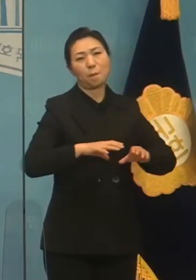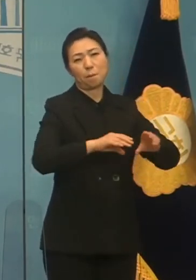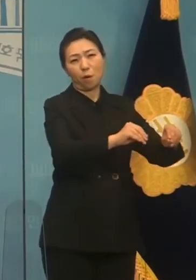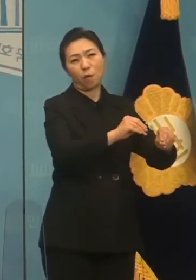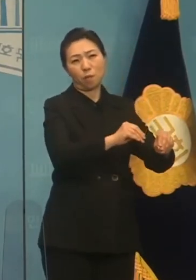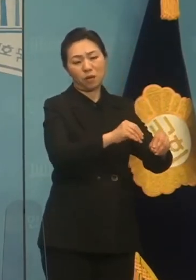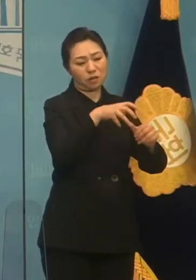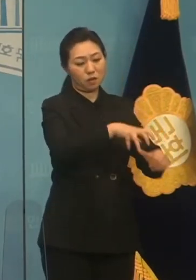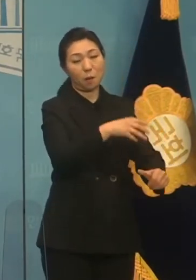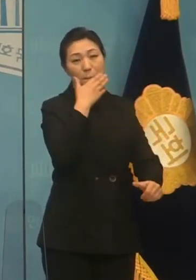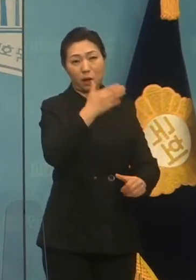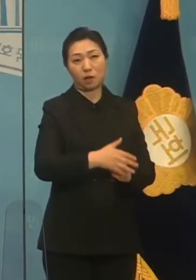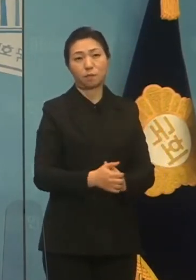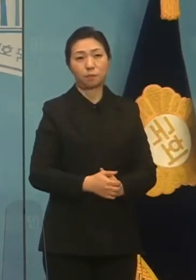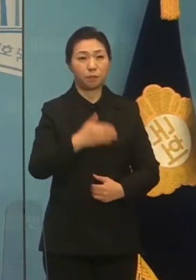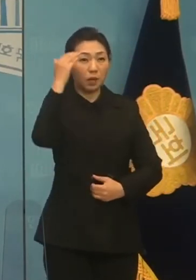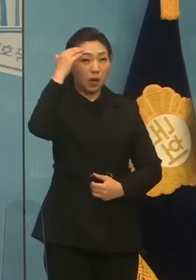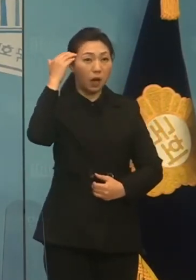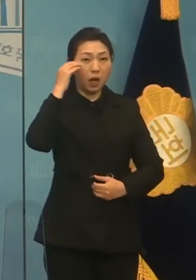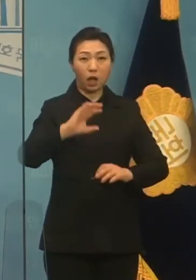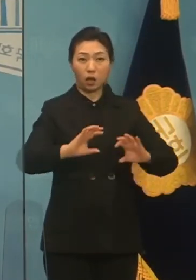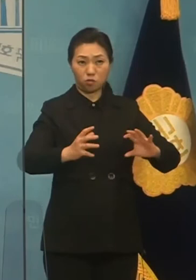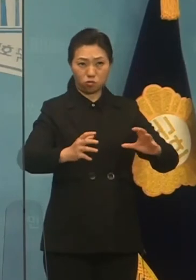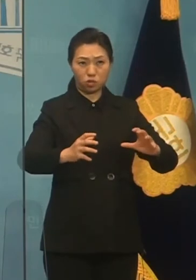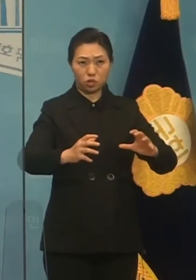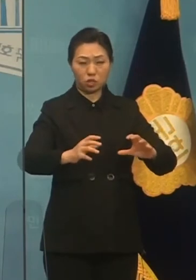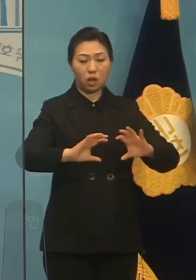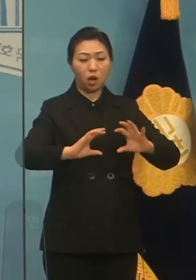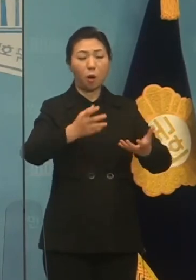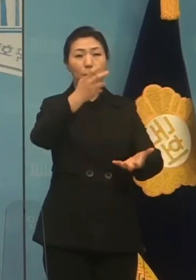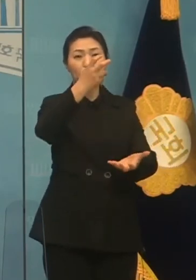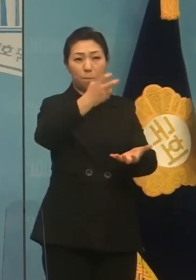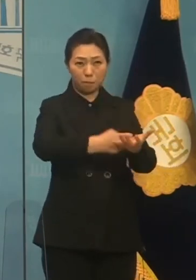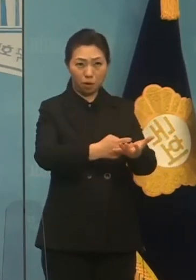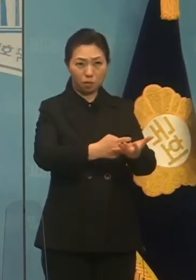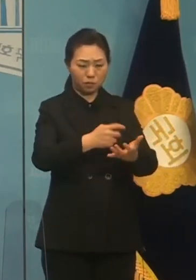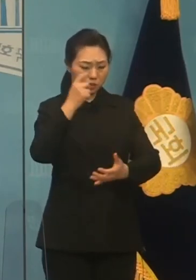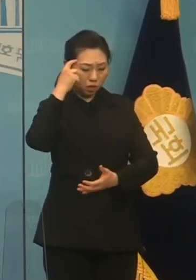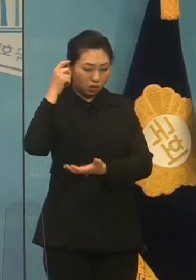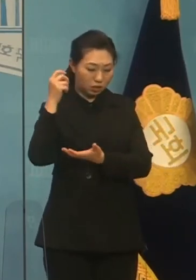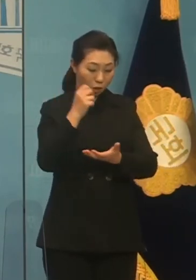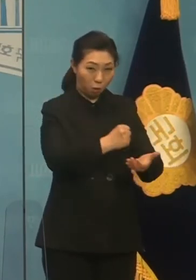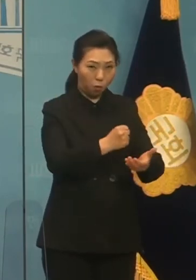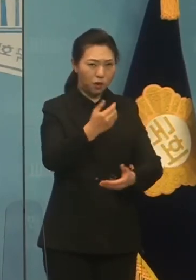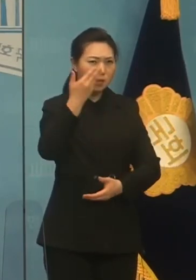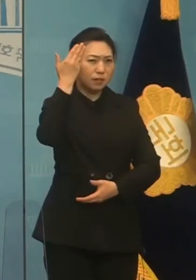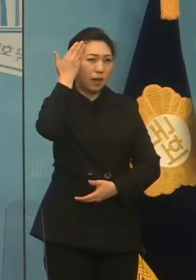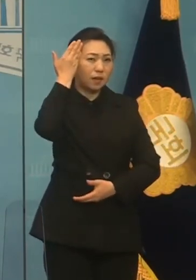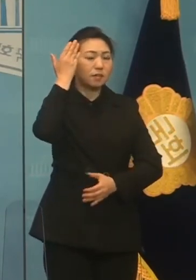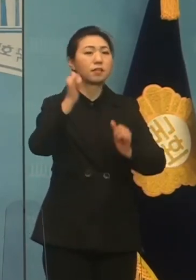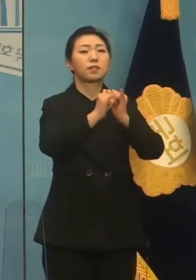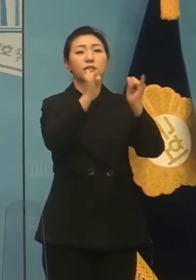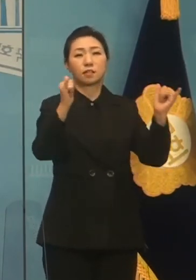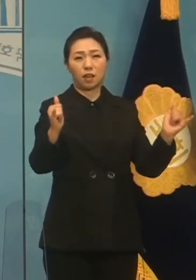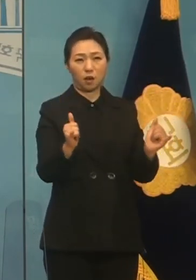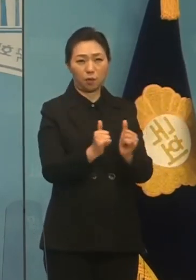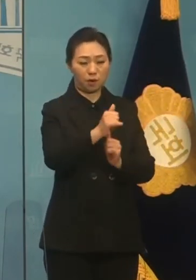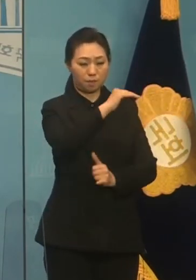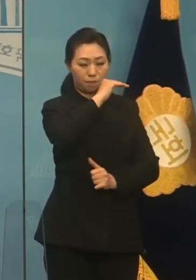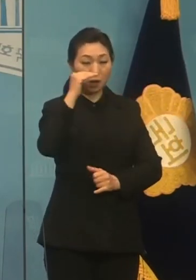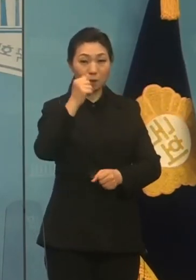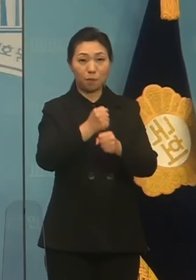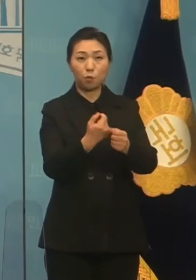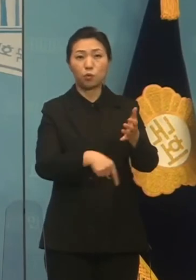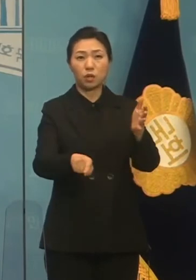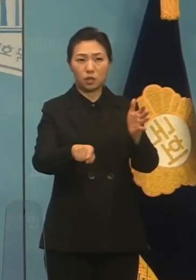대한민국이 헌법 정신을 지키고 법치를 지키고 상식의 사회로 가려면 대통합의